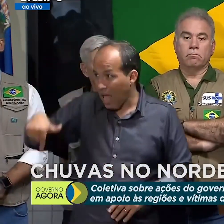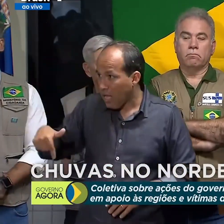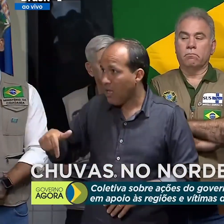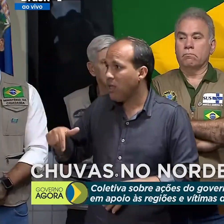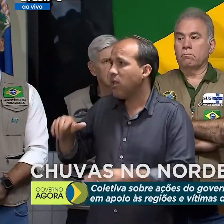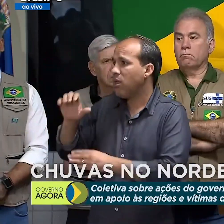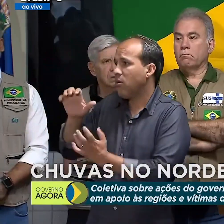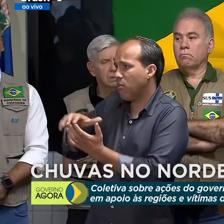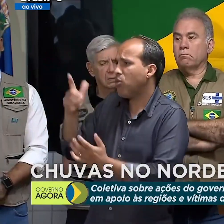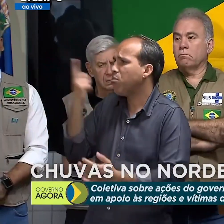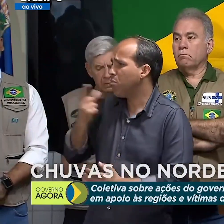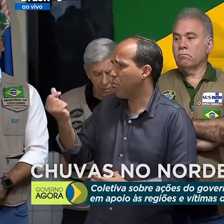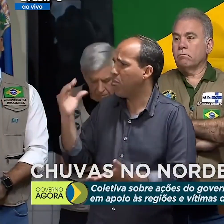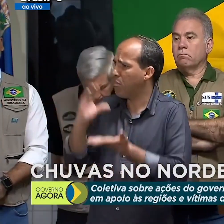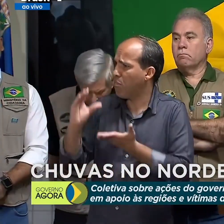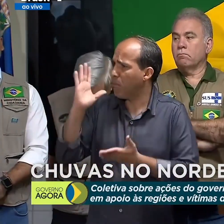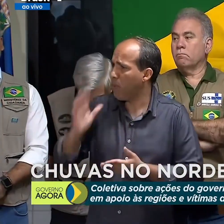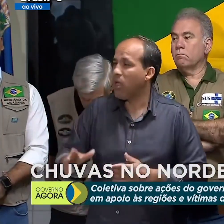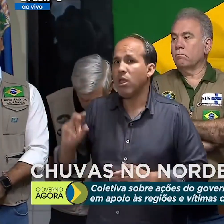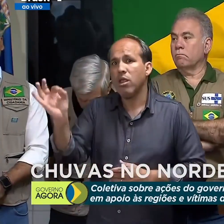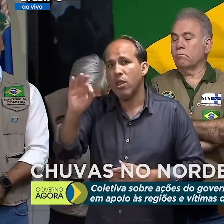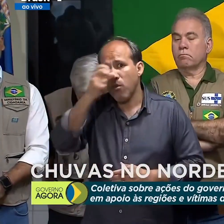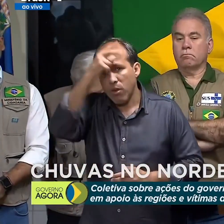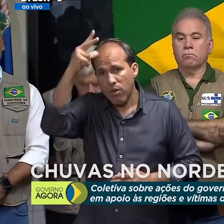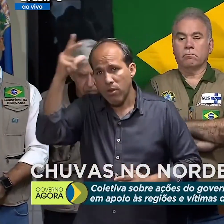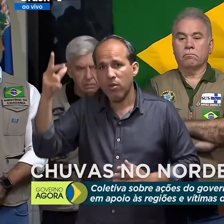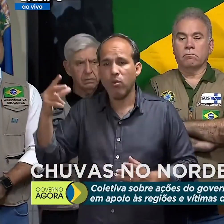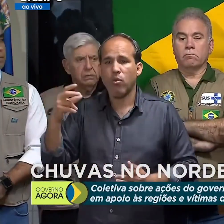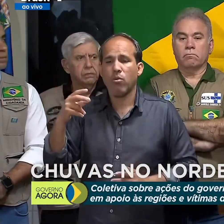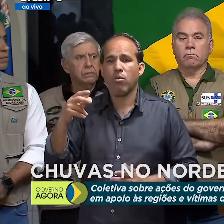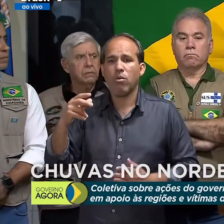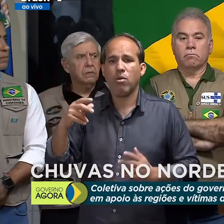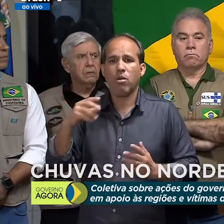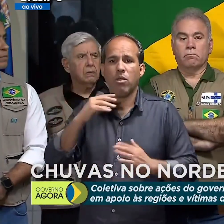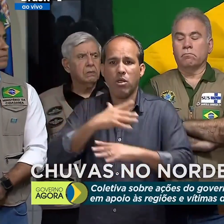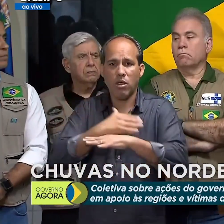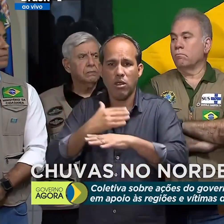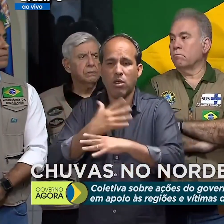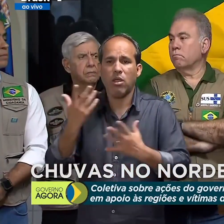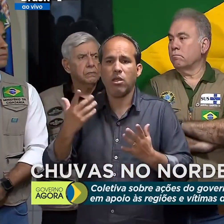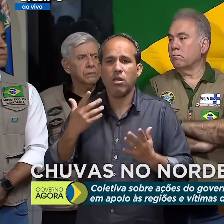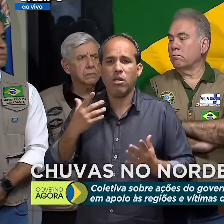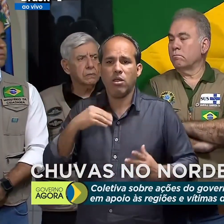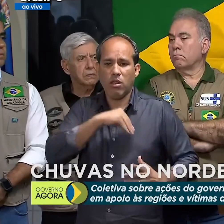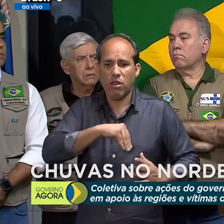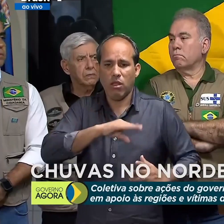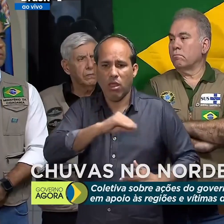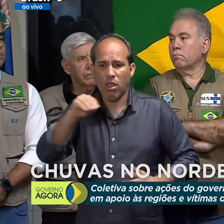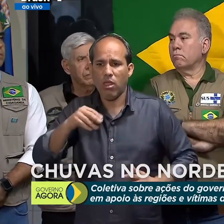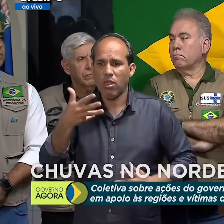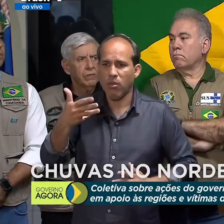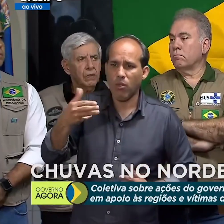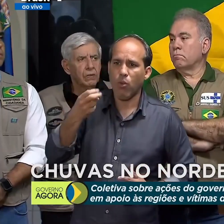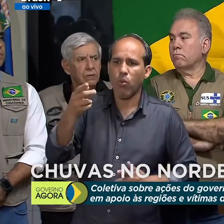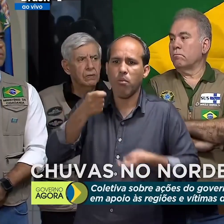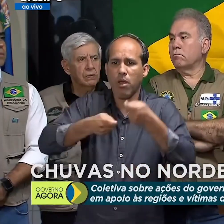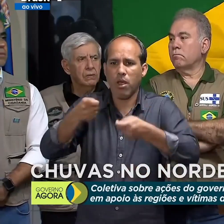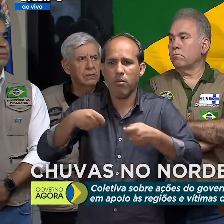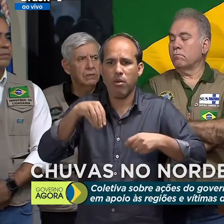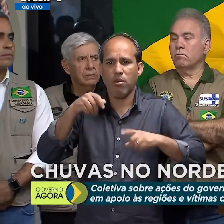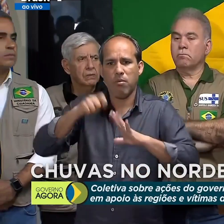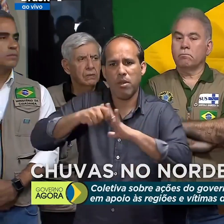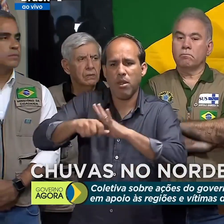nenhum município que tem atrasado a folha de pagamento ou o próximo terceiro ao longo desses anos o momento não é de fazer